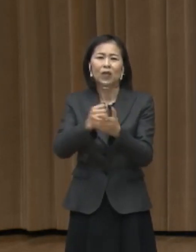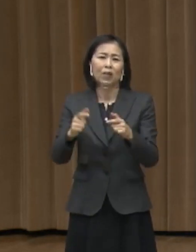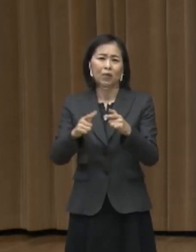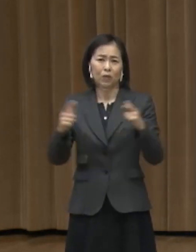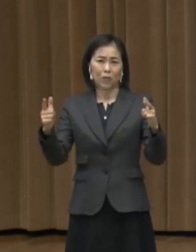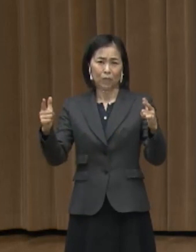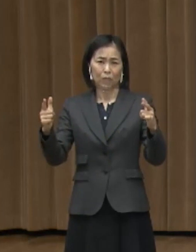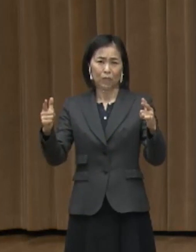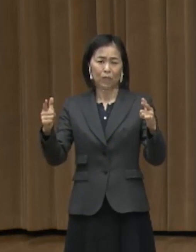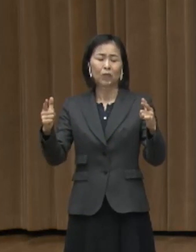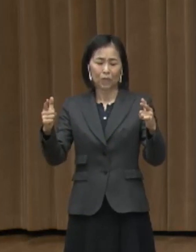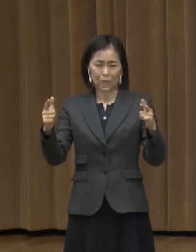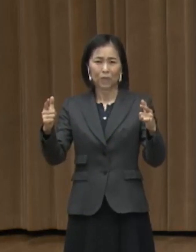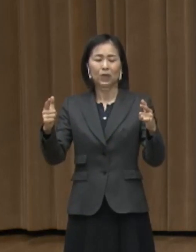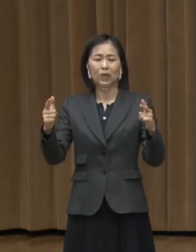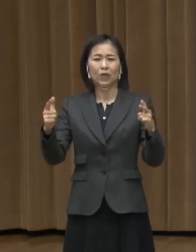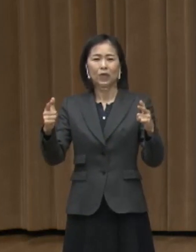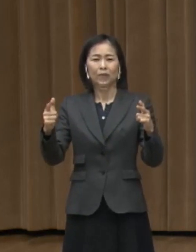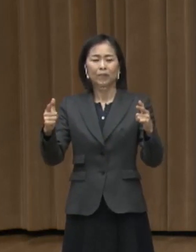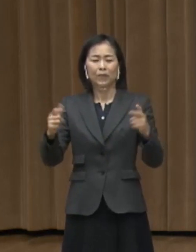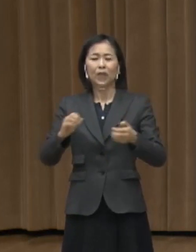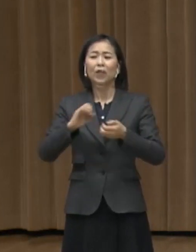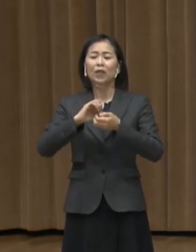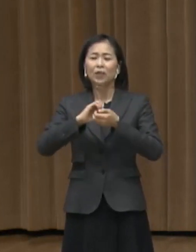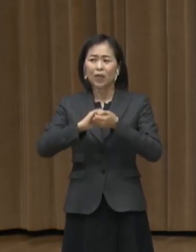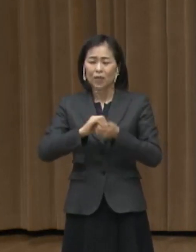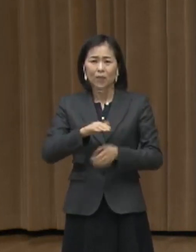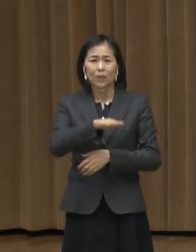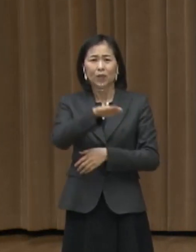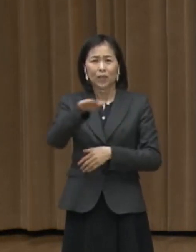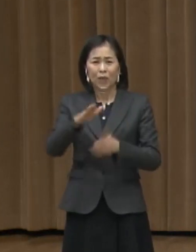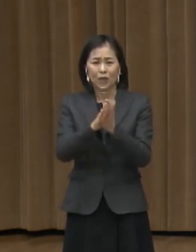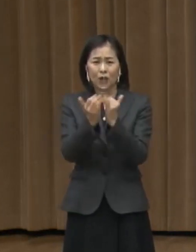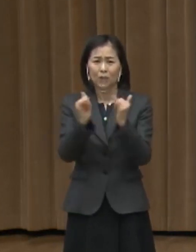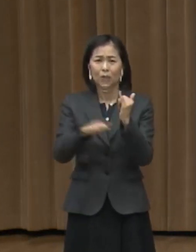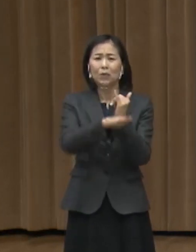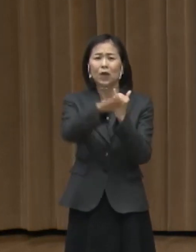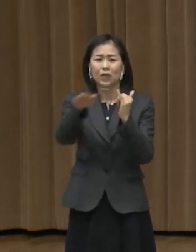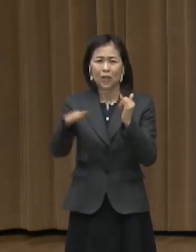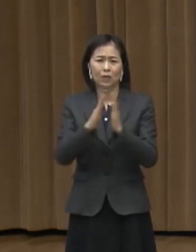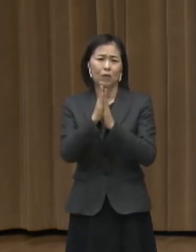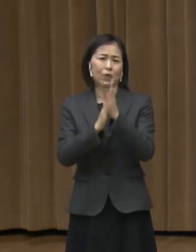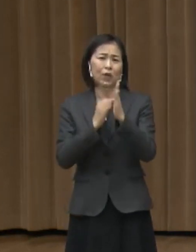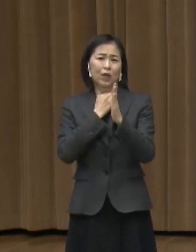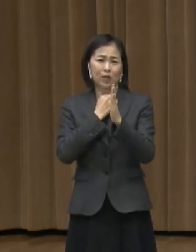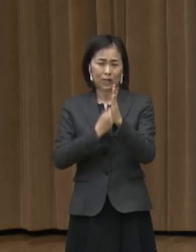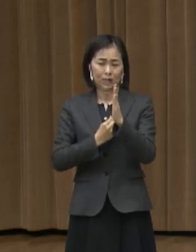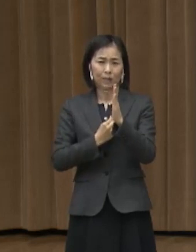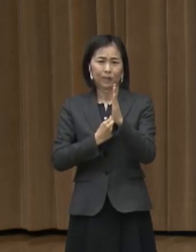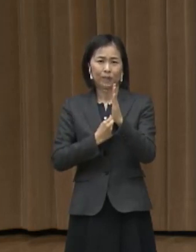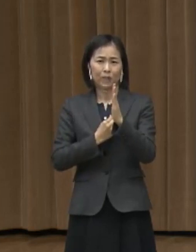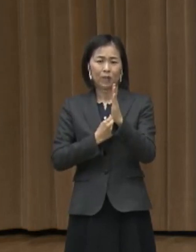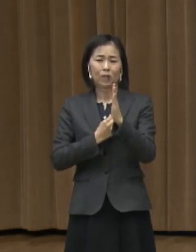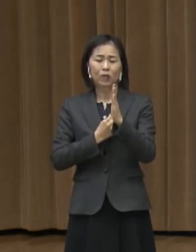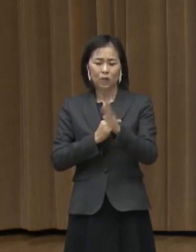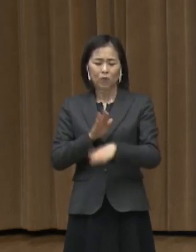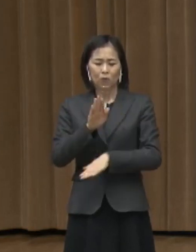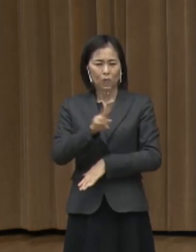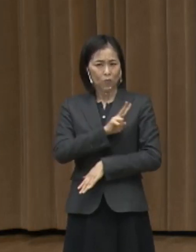える時期であります。ぜひ県民の皆様にお願いではありますけれども、やはりこの2日ぐら